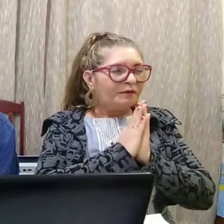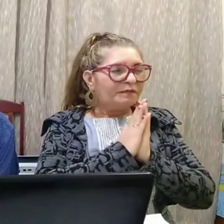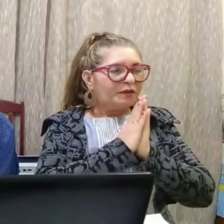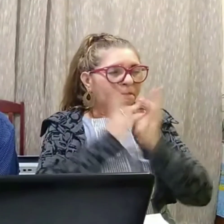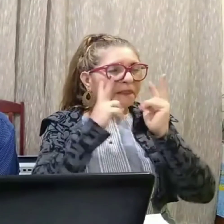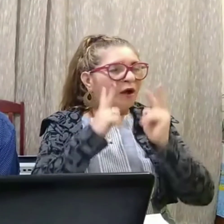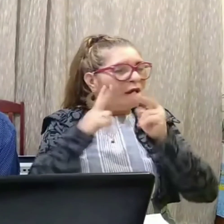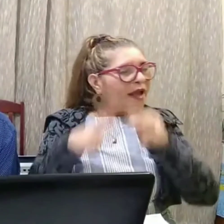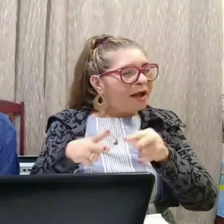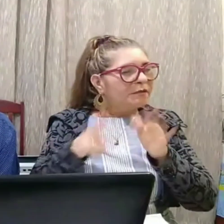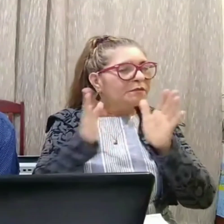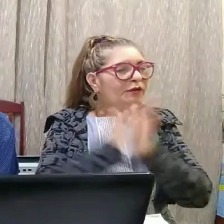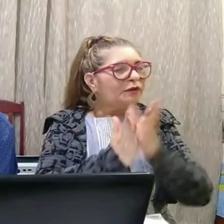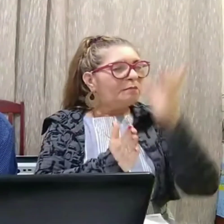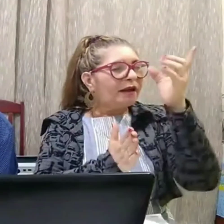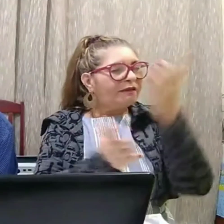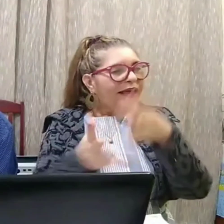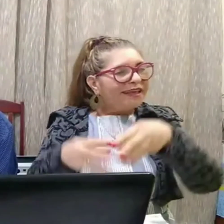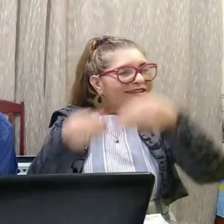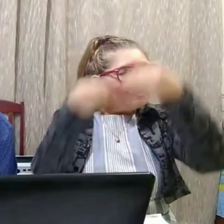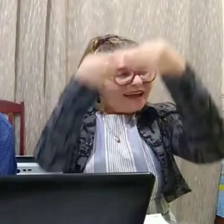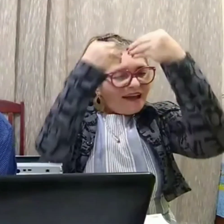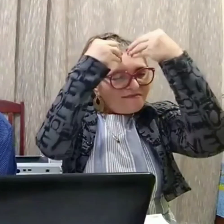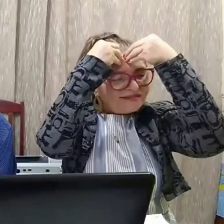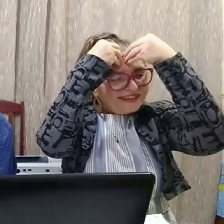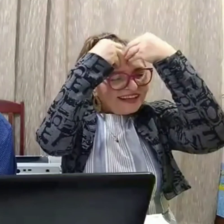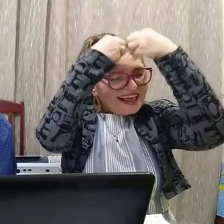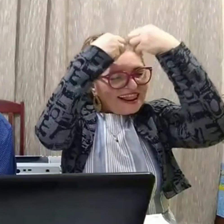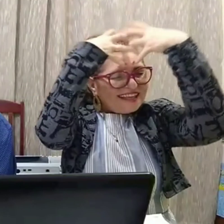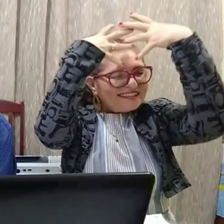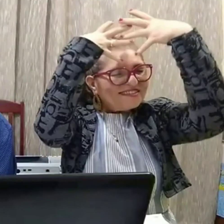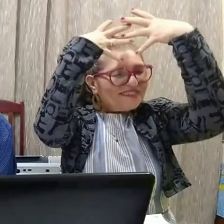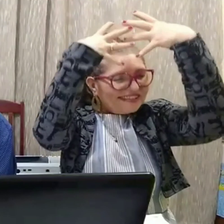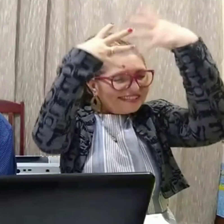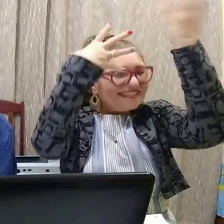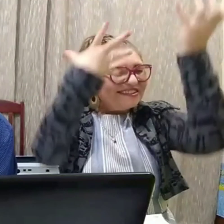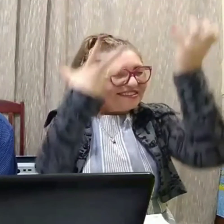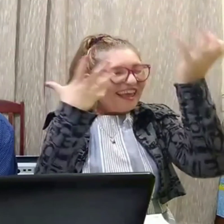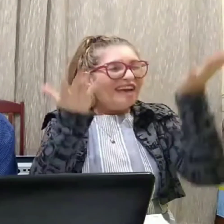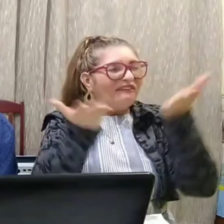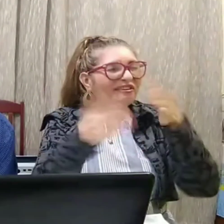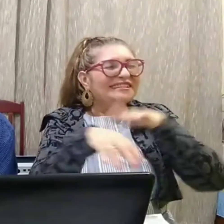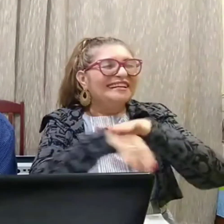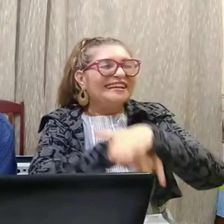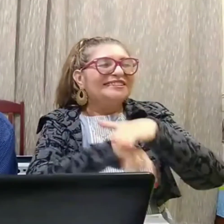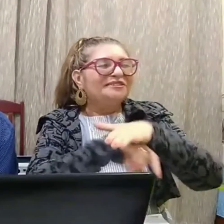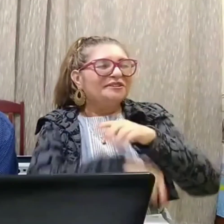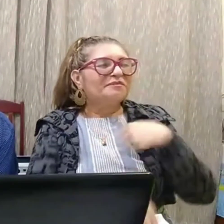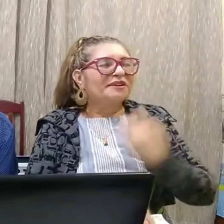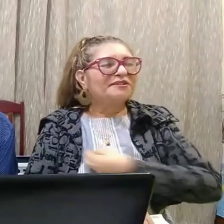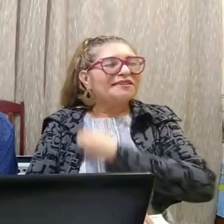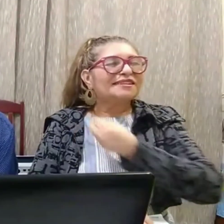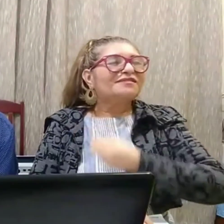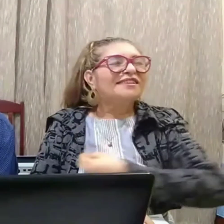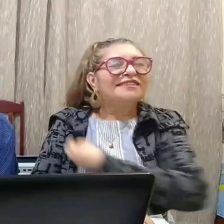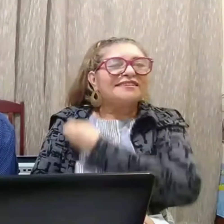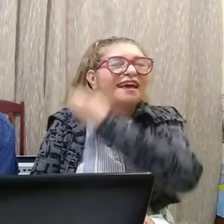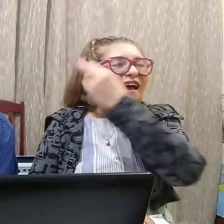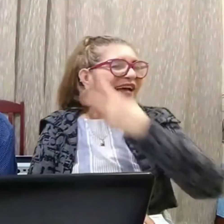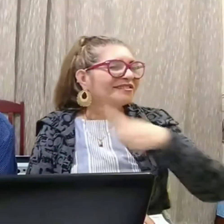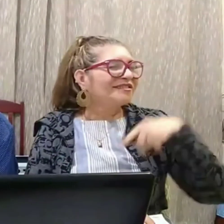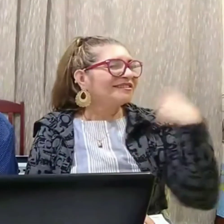olharmos para a Tua palavra e tirarmos dela os ensinamentos que o Senhor quer nos ensinar nesta noite. O que o Senhor quer fazer